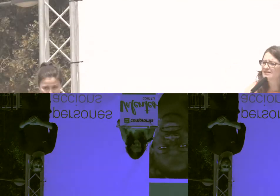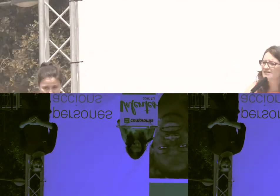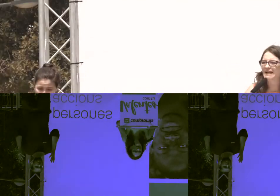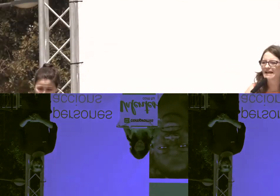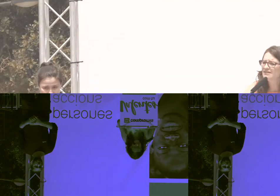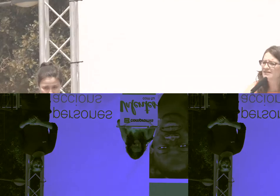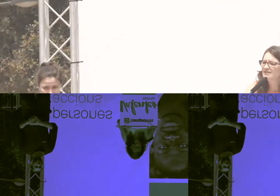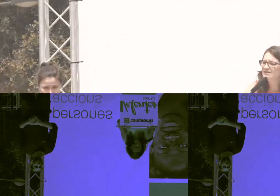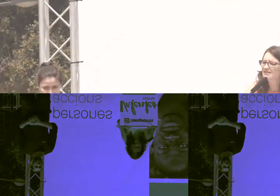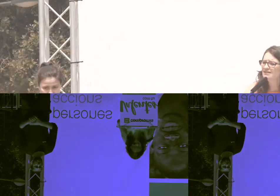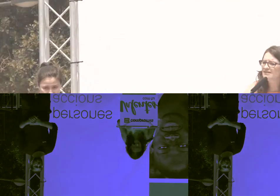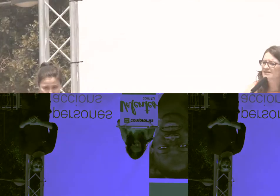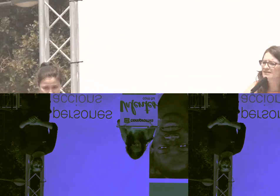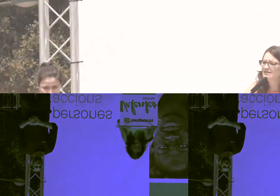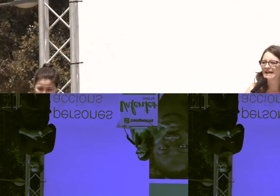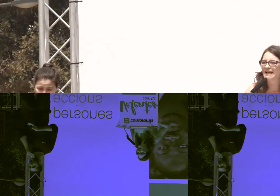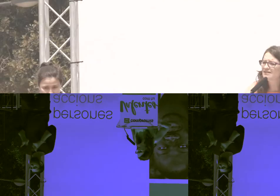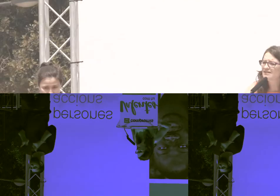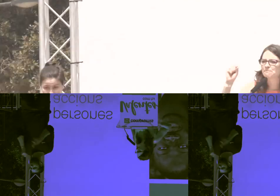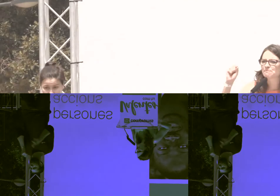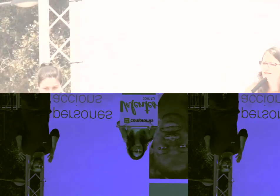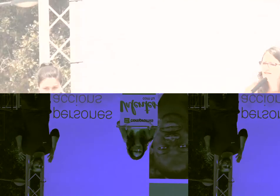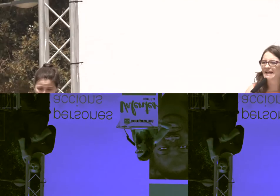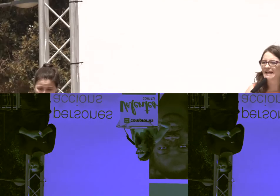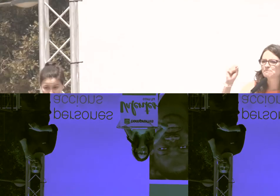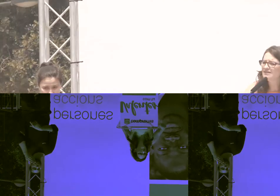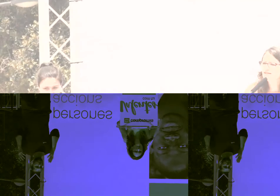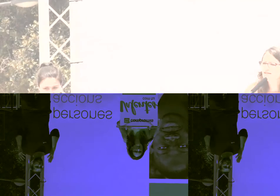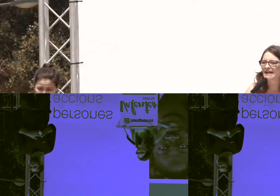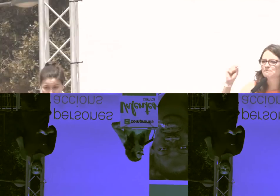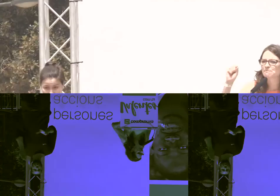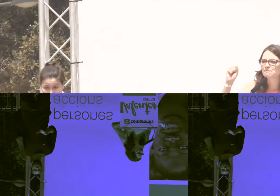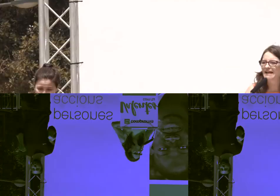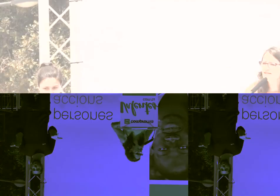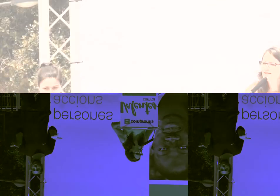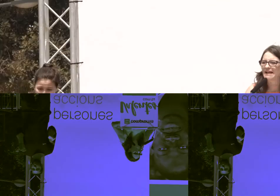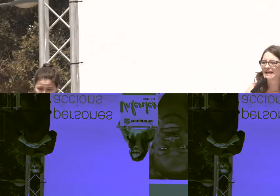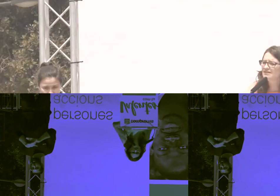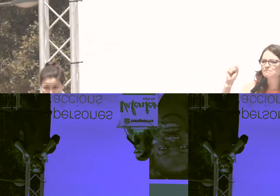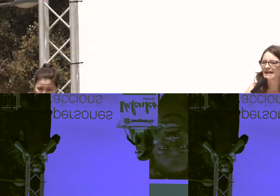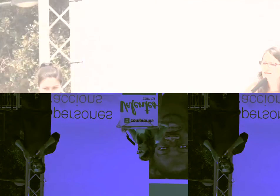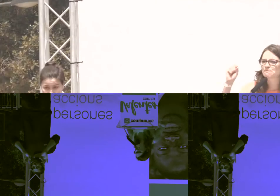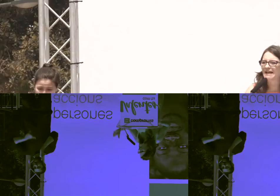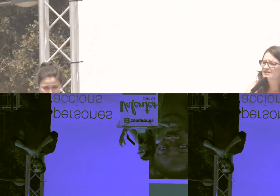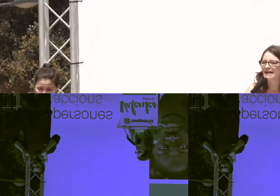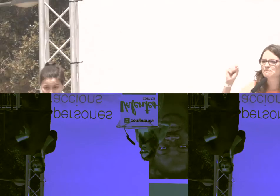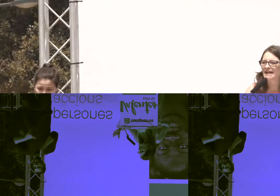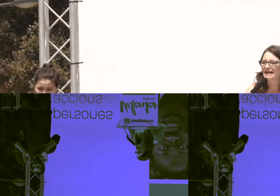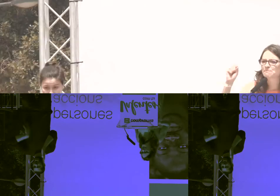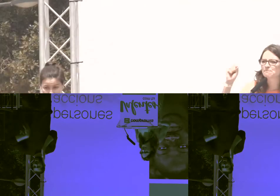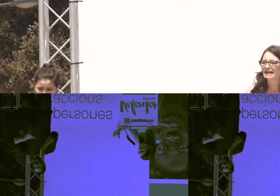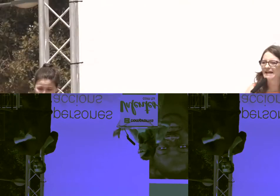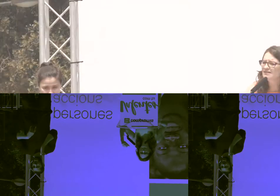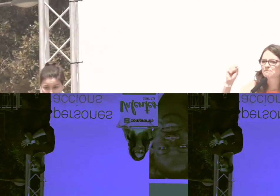quan anem per ahir, anem en la cara ben alta. El govern a la valenciana és un exemple a exportar. El govern a la valenciana ens